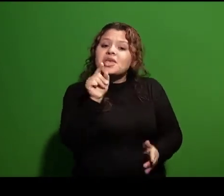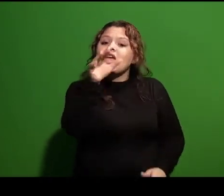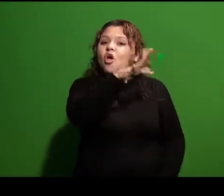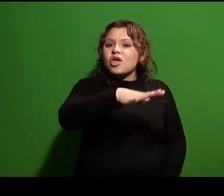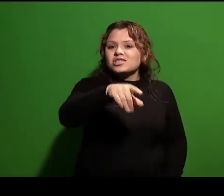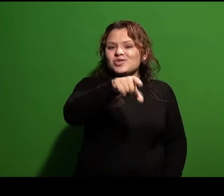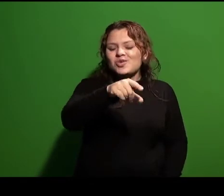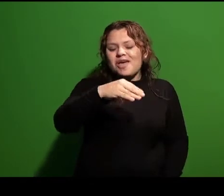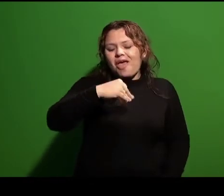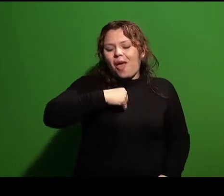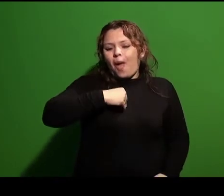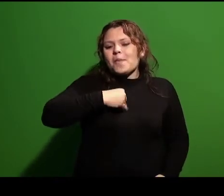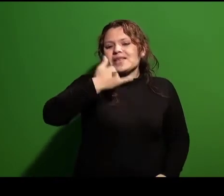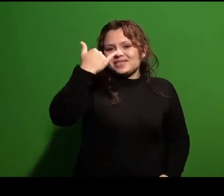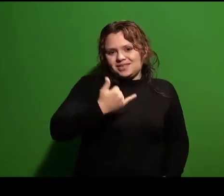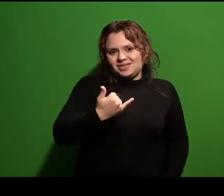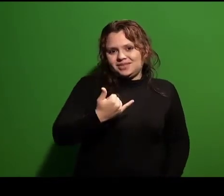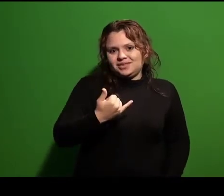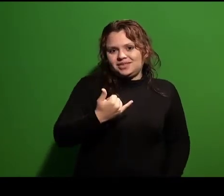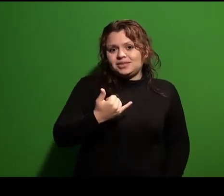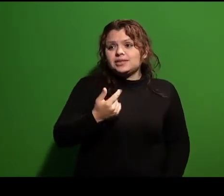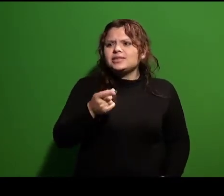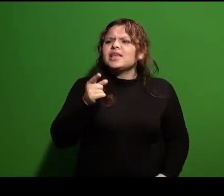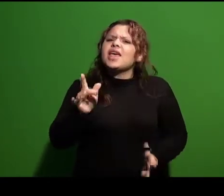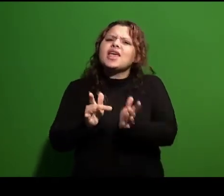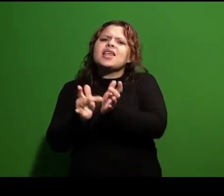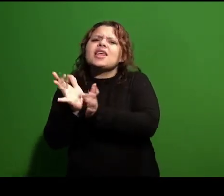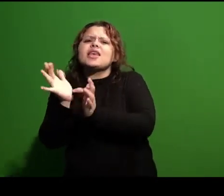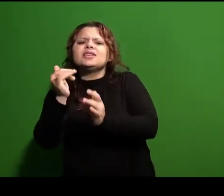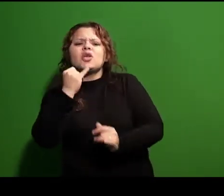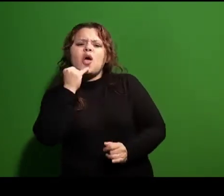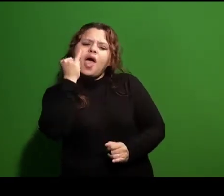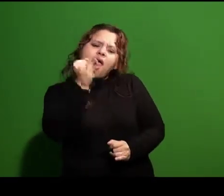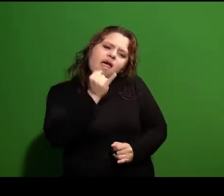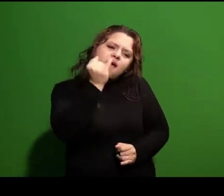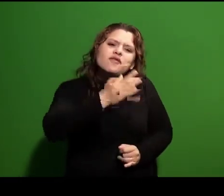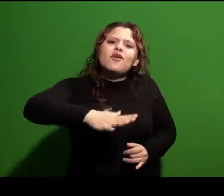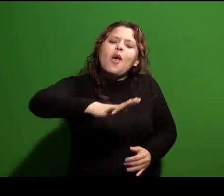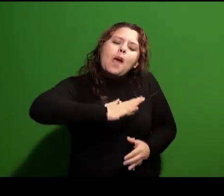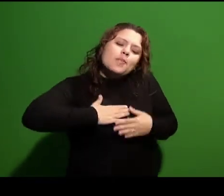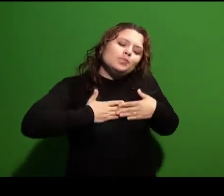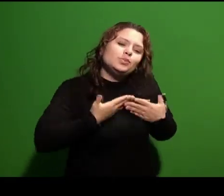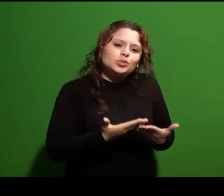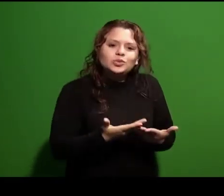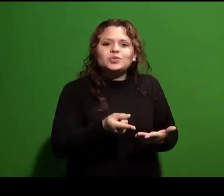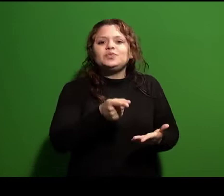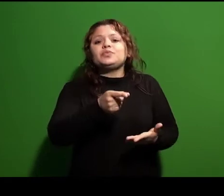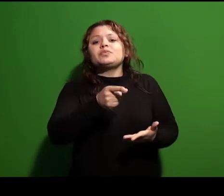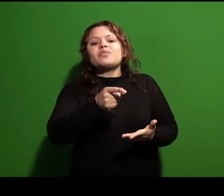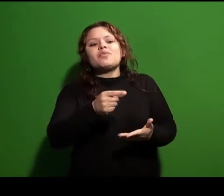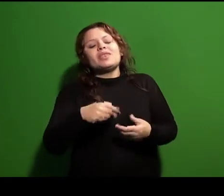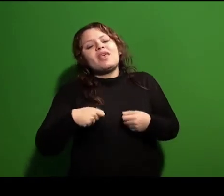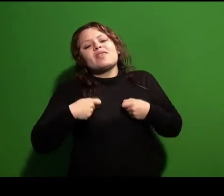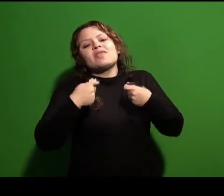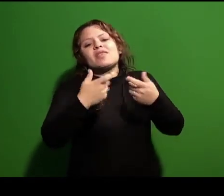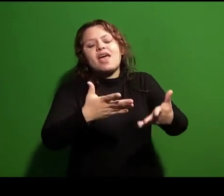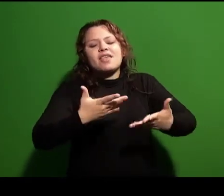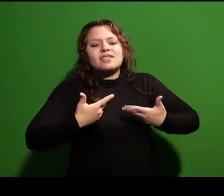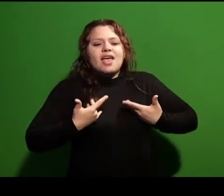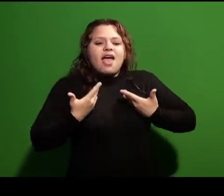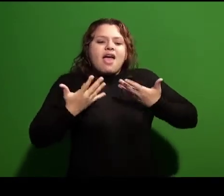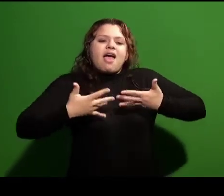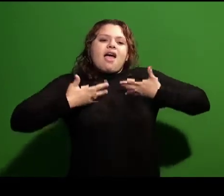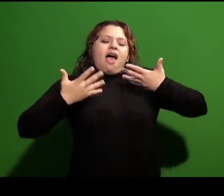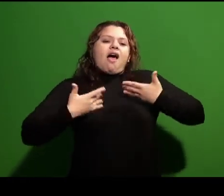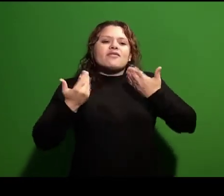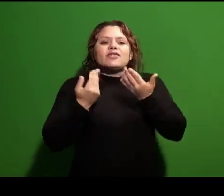de esperanza. Cristo habla a su pueblo con amor, ofreciendo satisfacer la necesidad de su corazón y reavivar